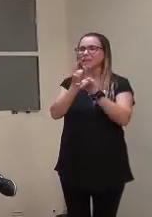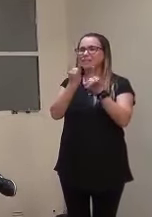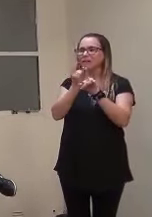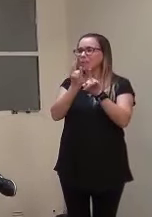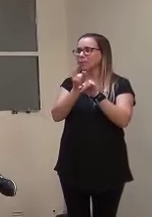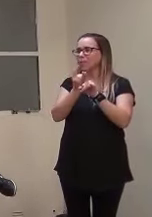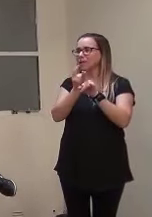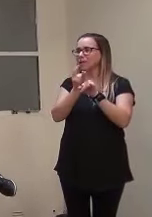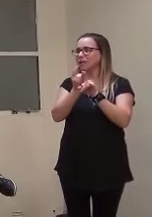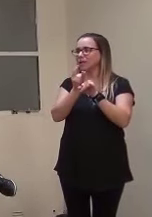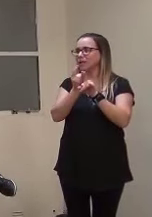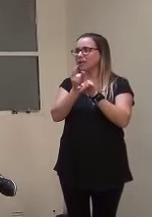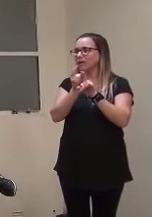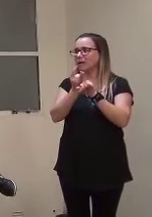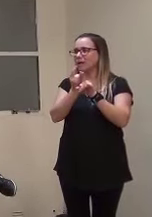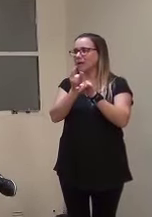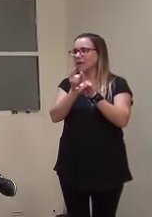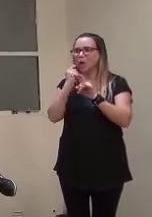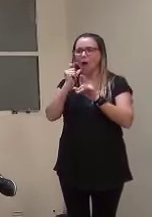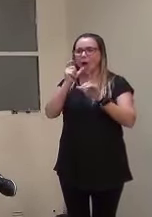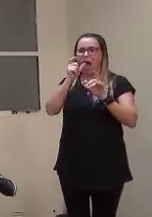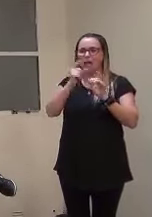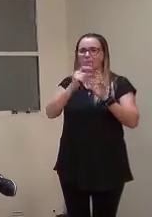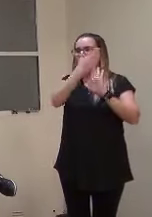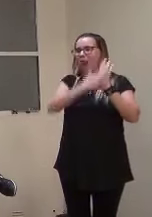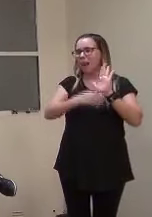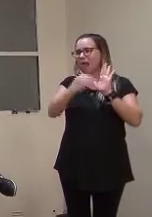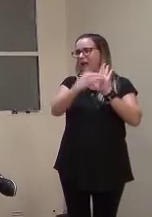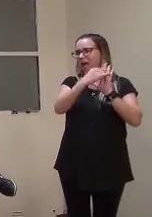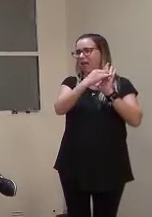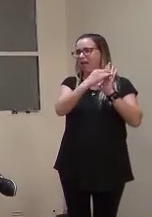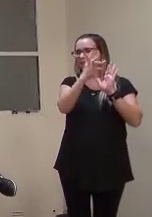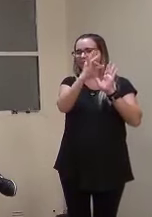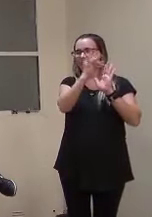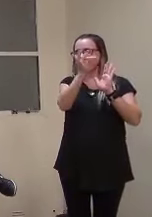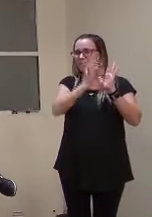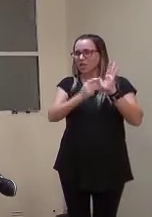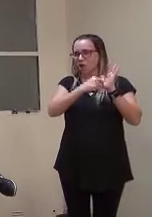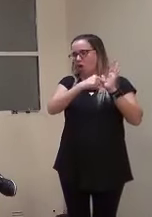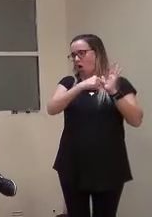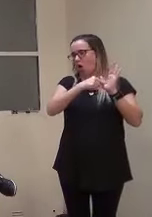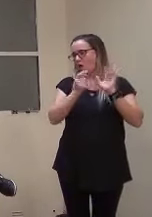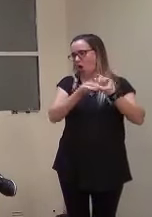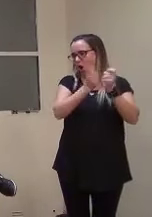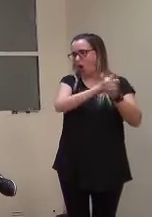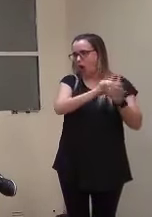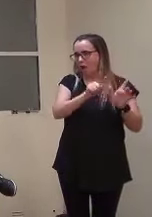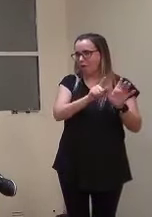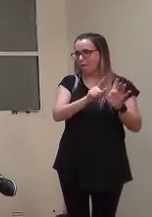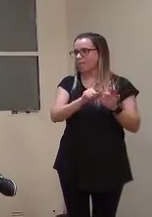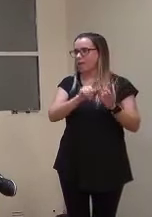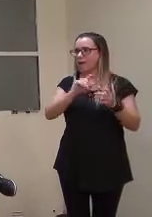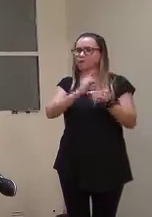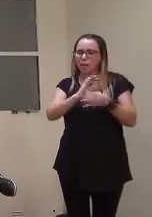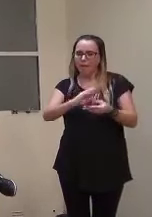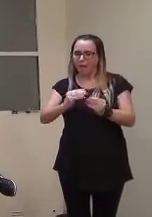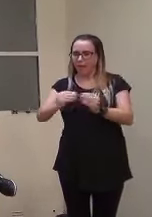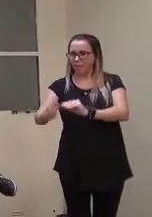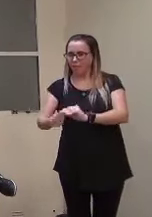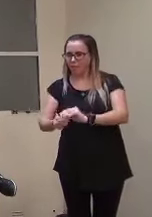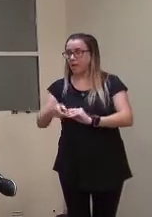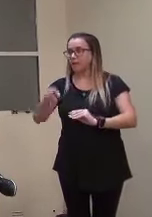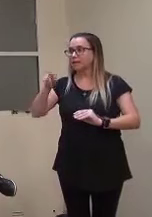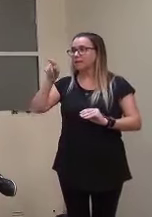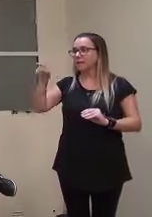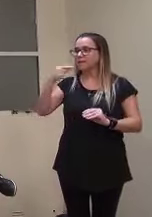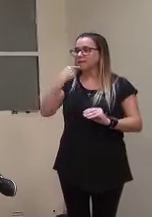e inamovible naciendo into por un lado y el verse que la lógica de ubicar